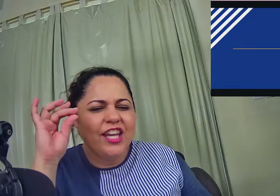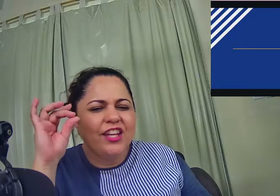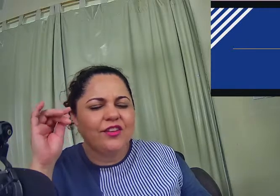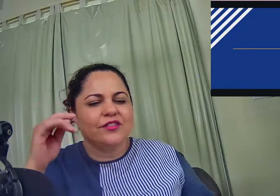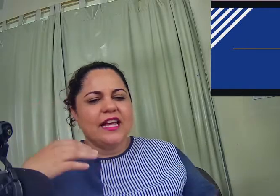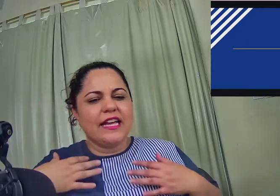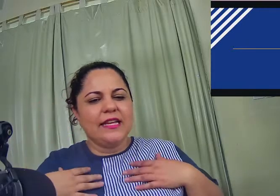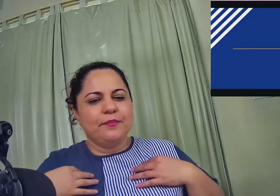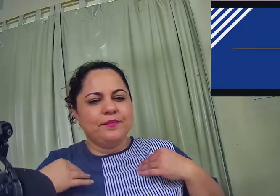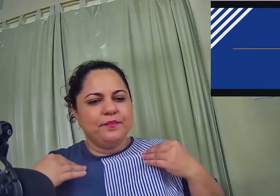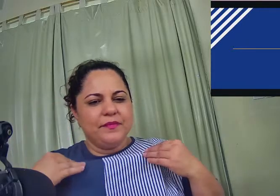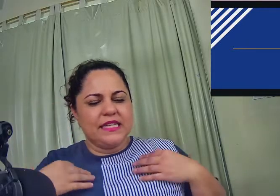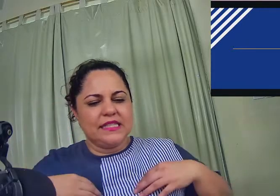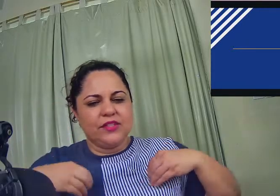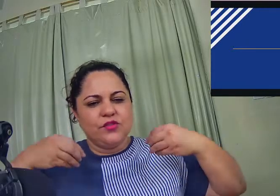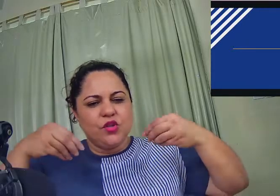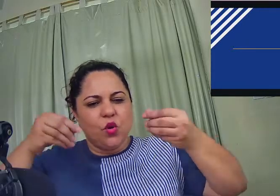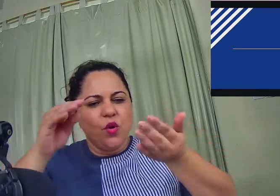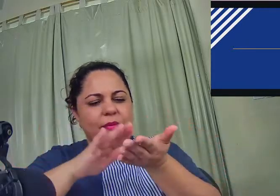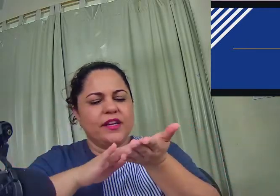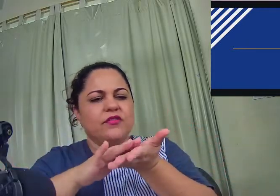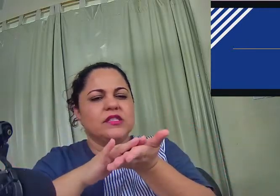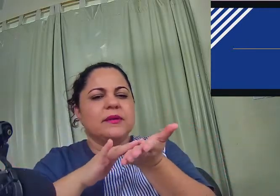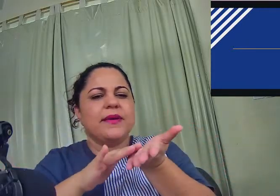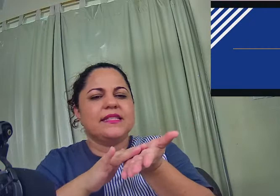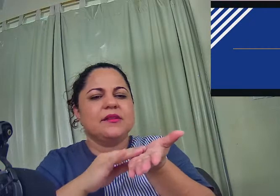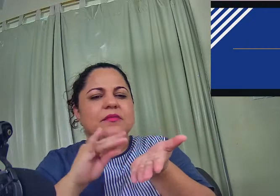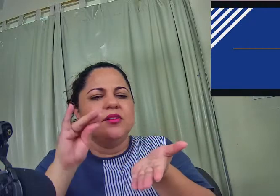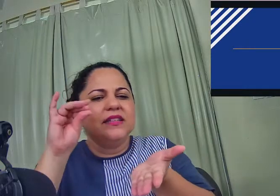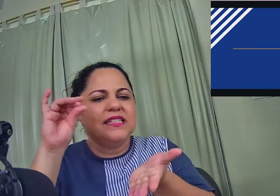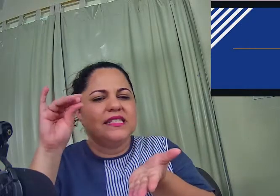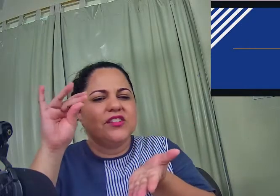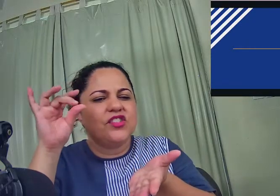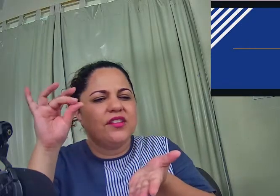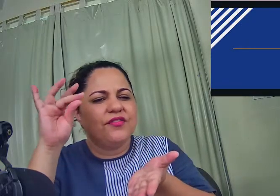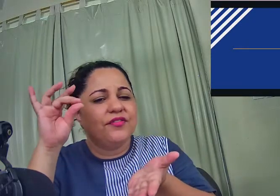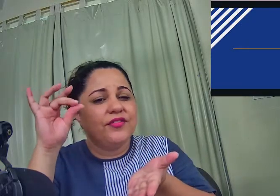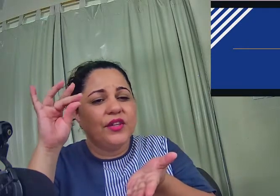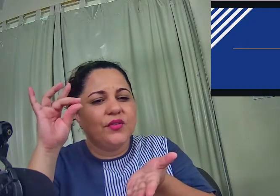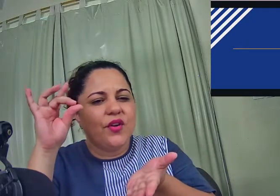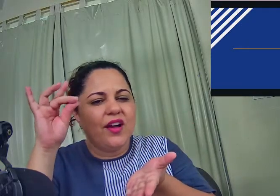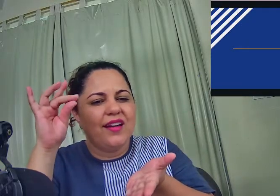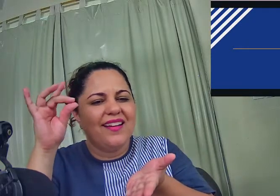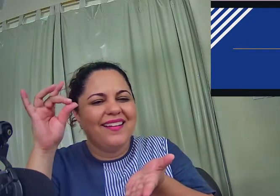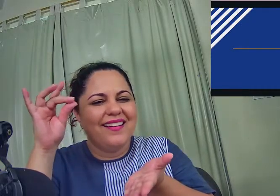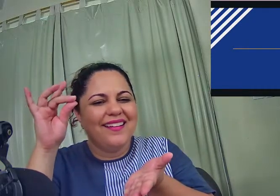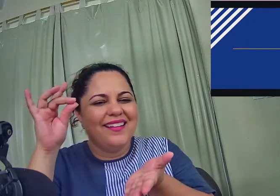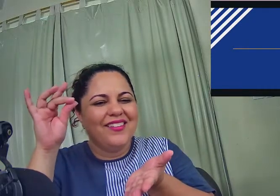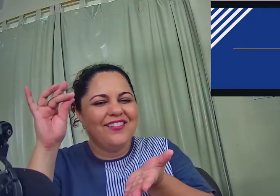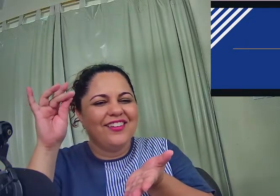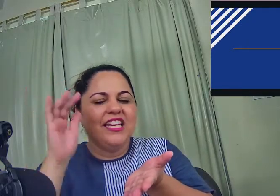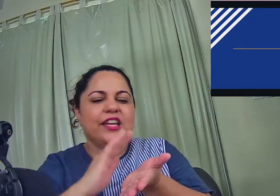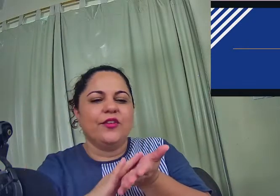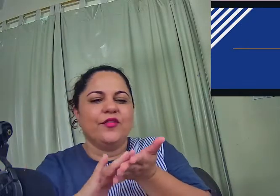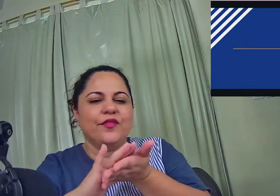Fininho, né? Aquele tecido de roupa que você passa a mão, nem sente ele fino, ó. Fininho, tá